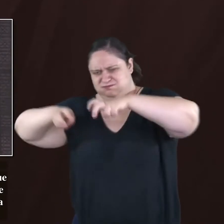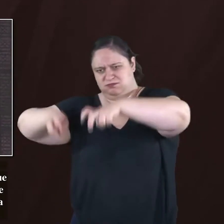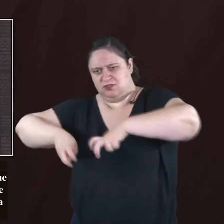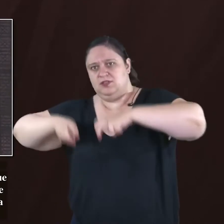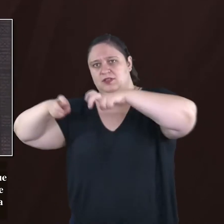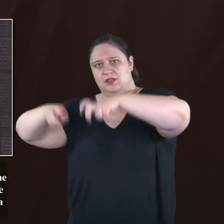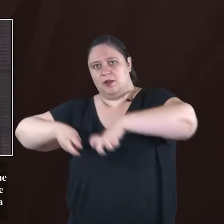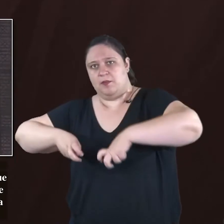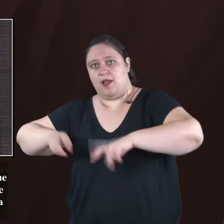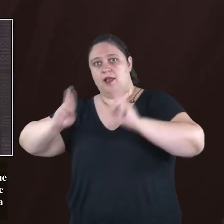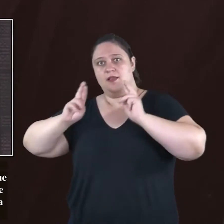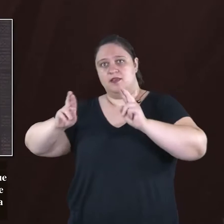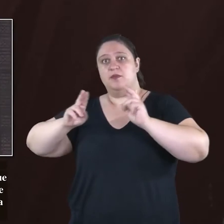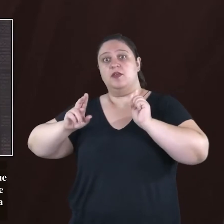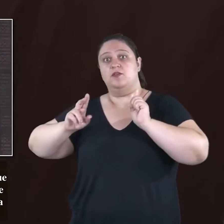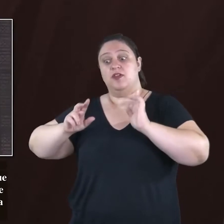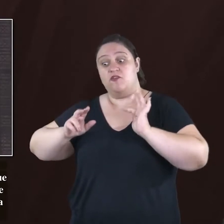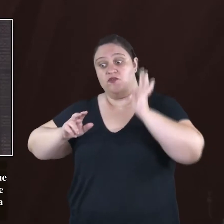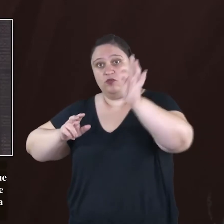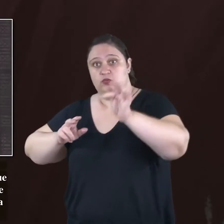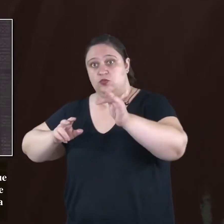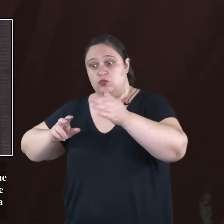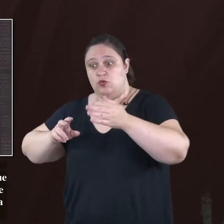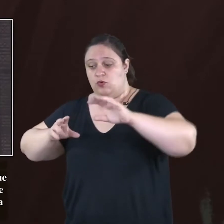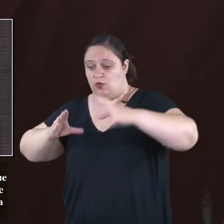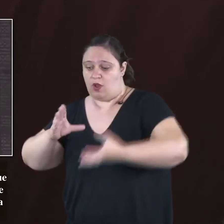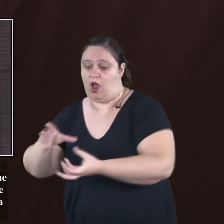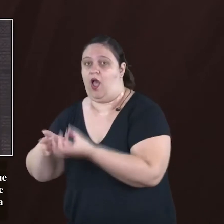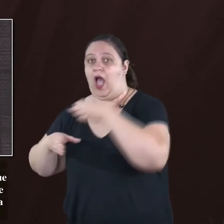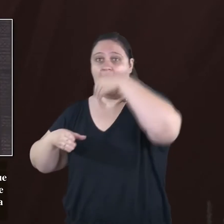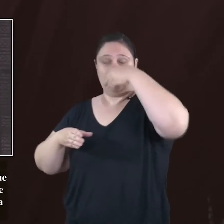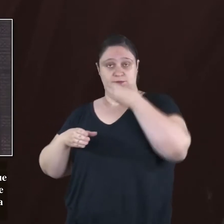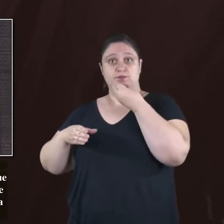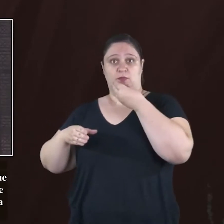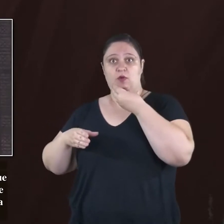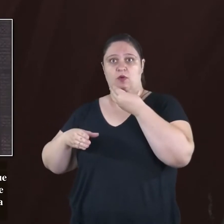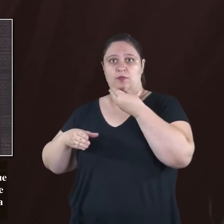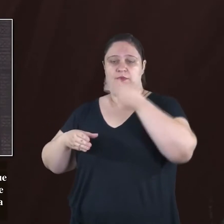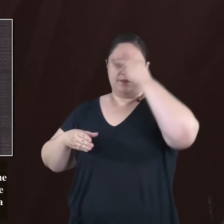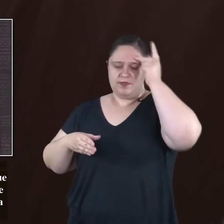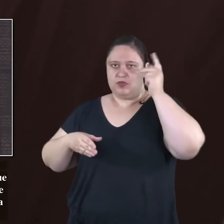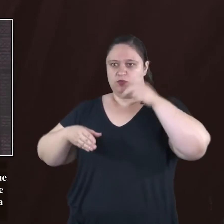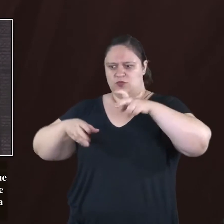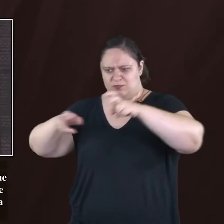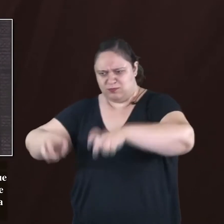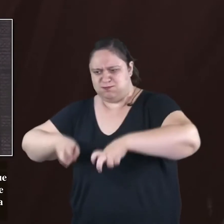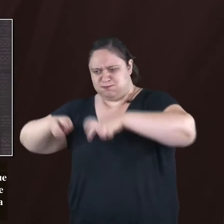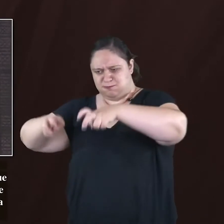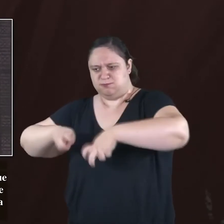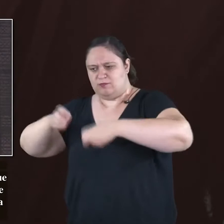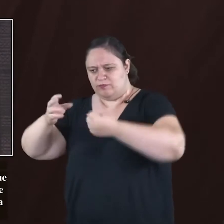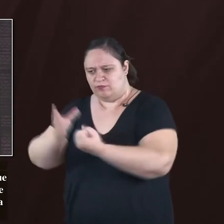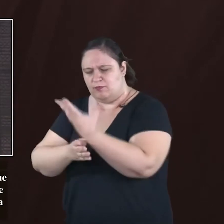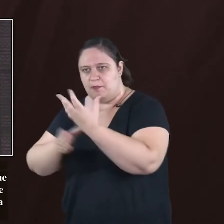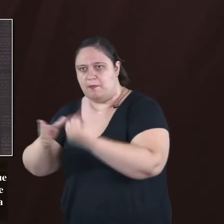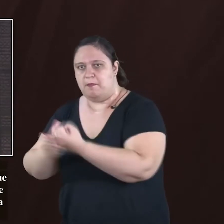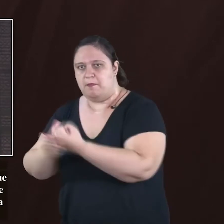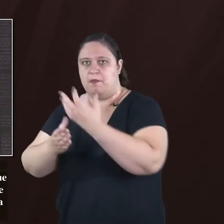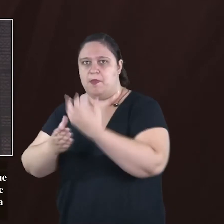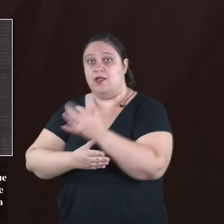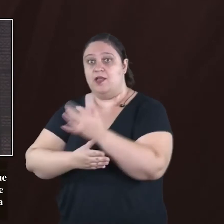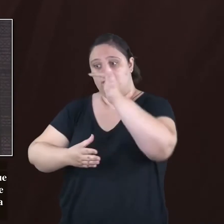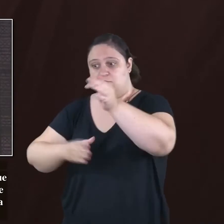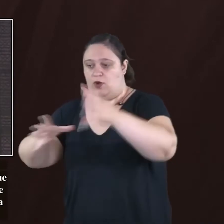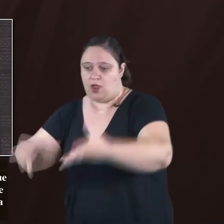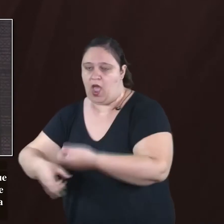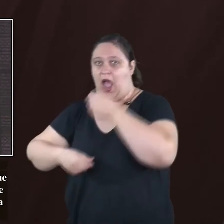esperança. O que pisa o trigo, façam na esperança de receber a parte que lhe é